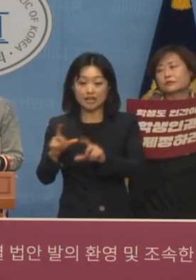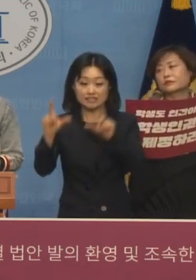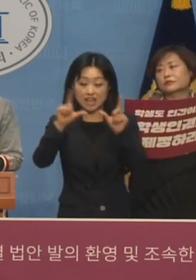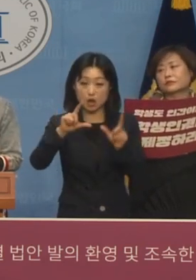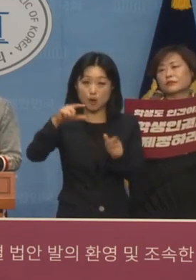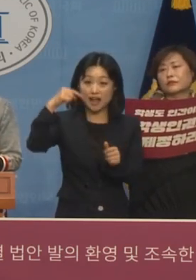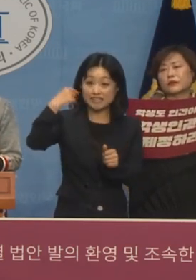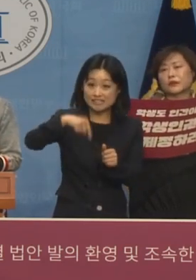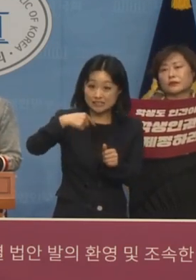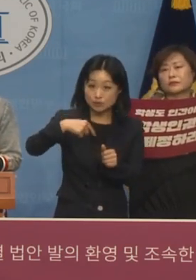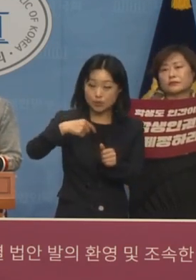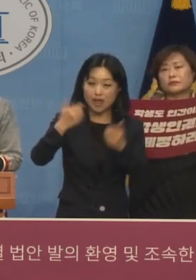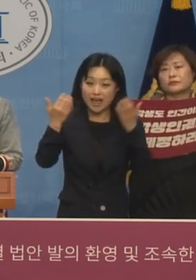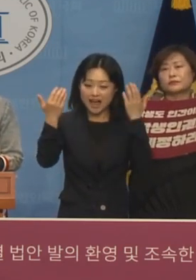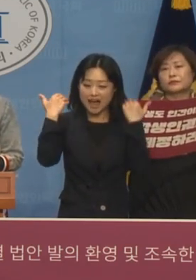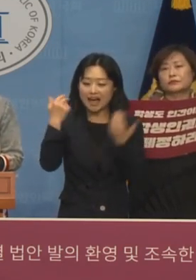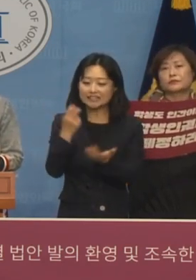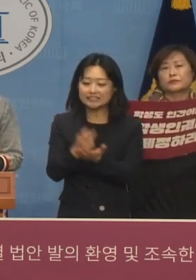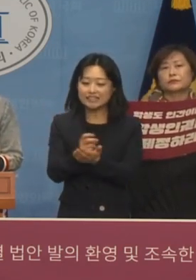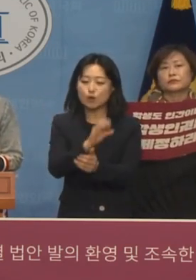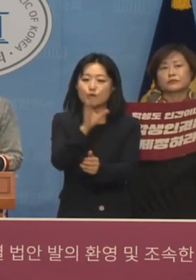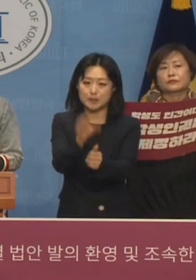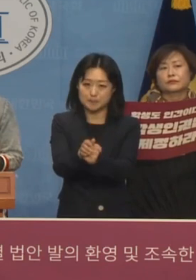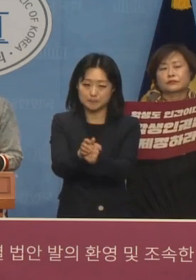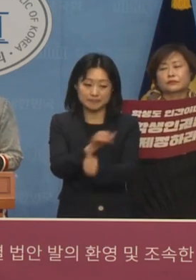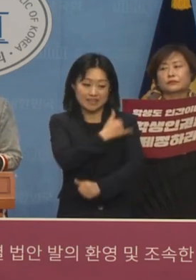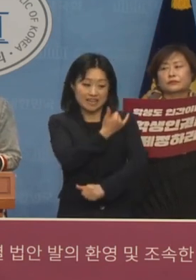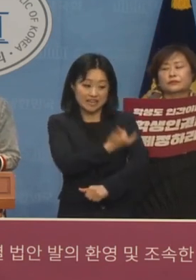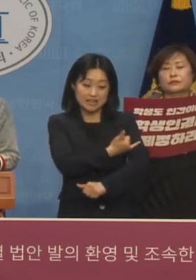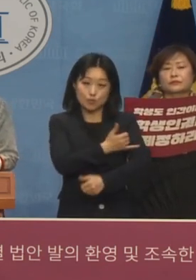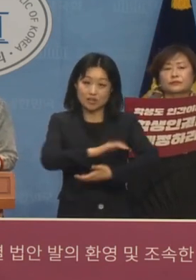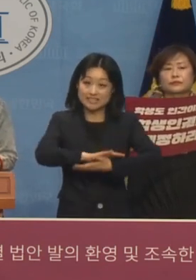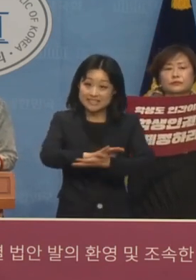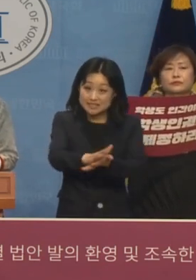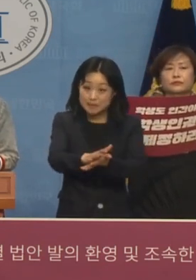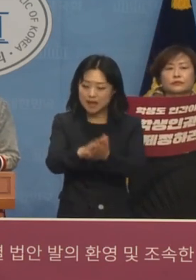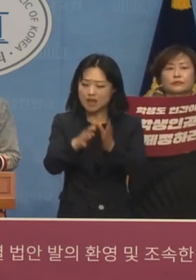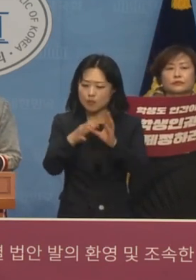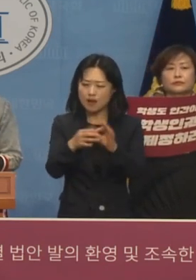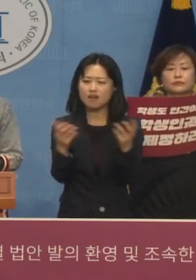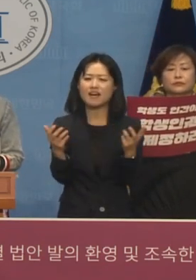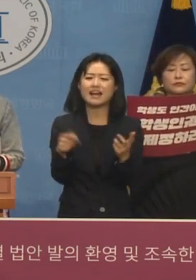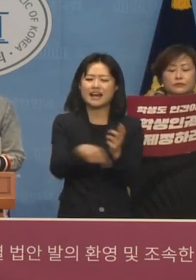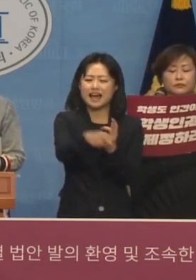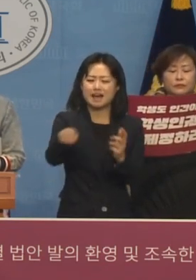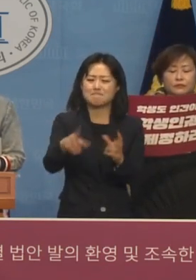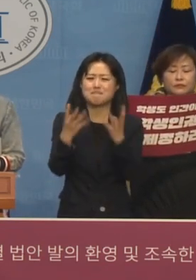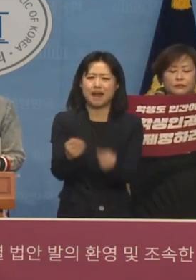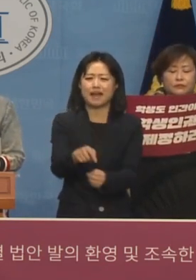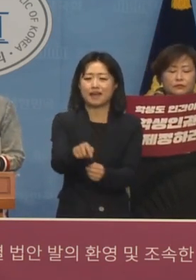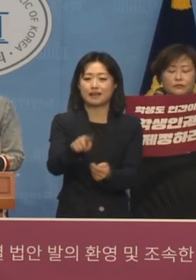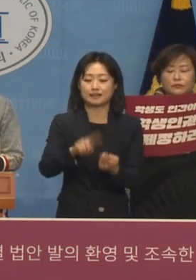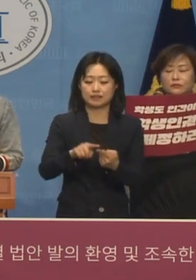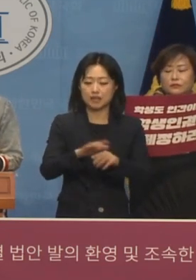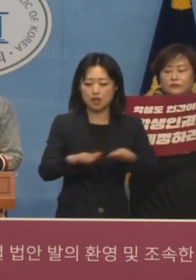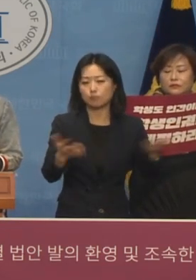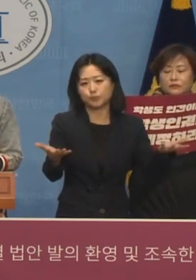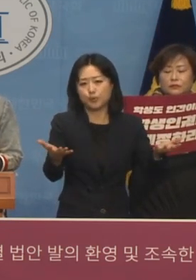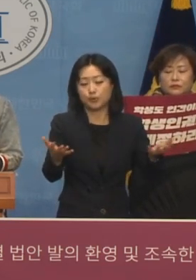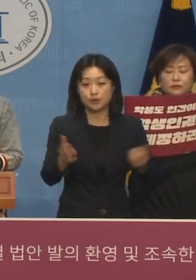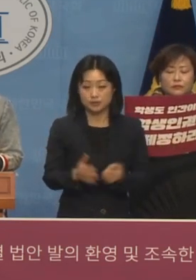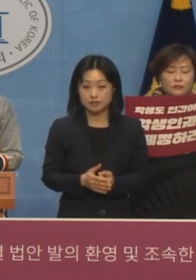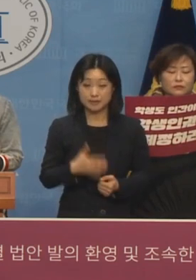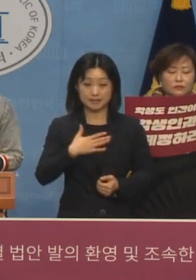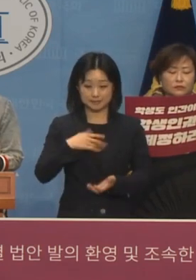하위 법령인 학칙에 위임해놓고 인권 침해로 가득한 학칙에 대해서는 어떤 대책도 내놓지 않고 있습니다. 저는